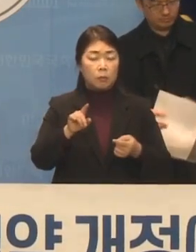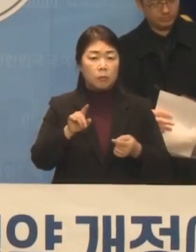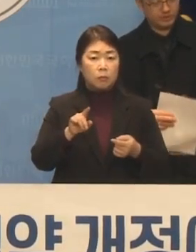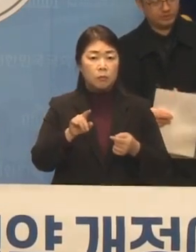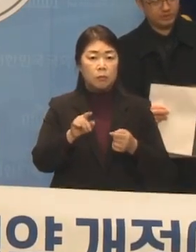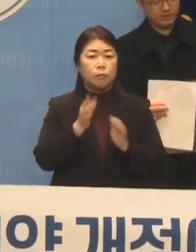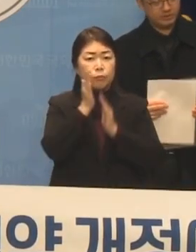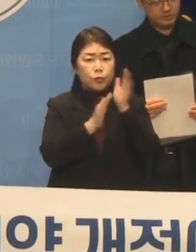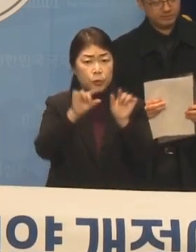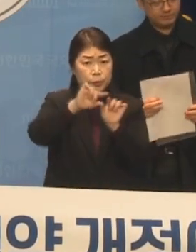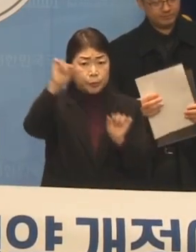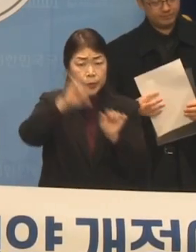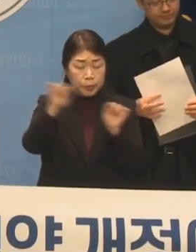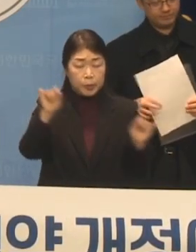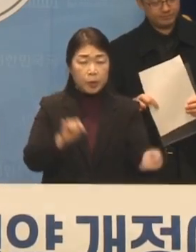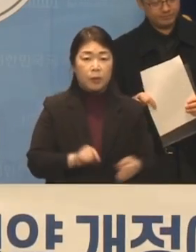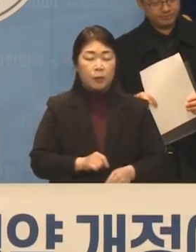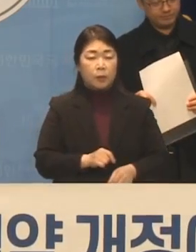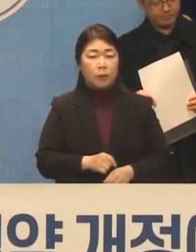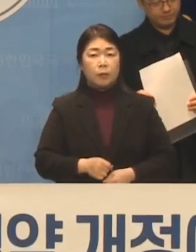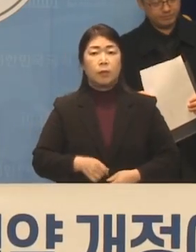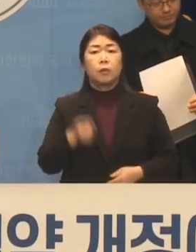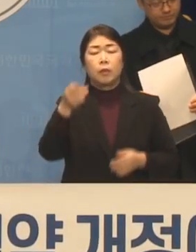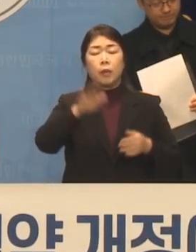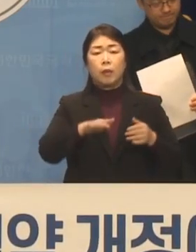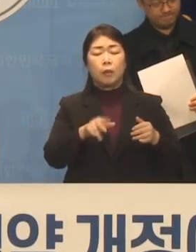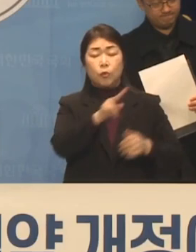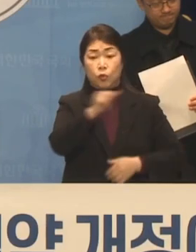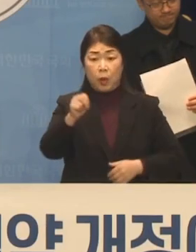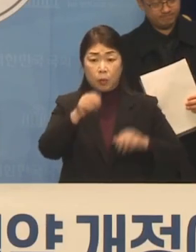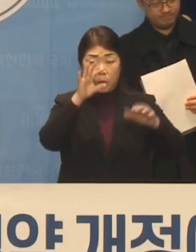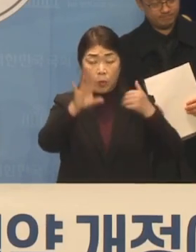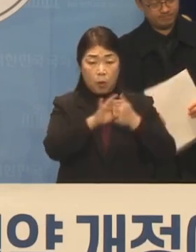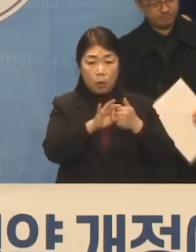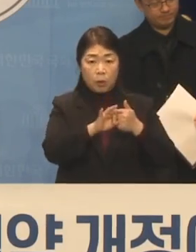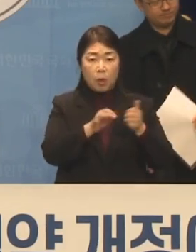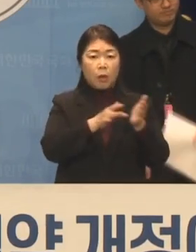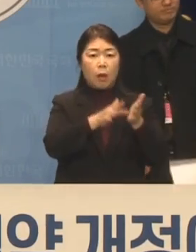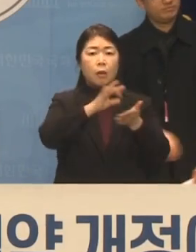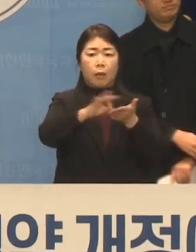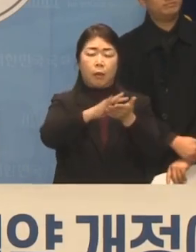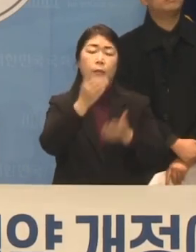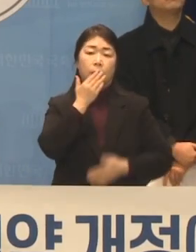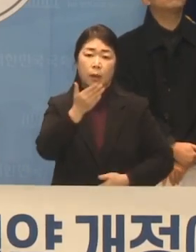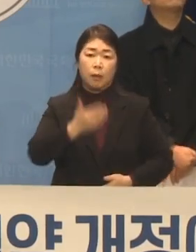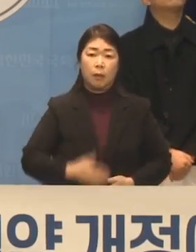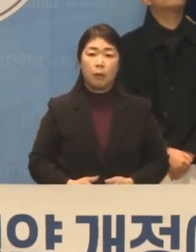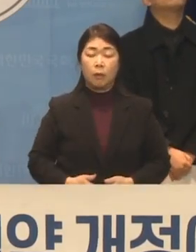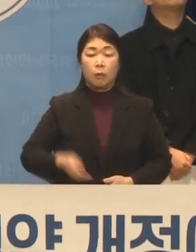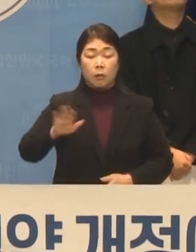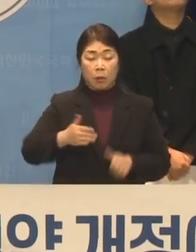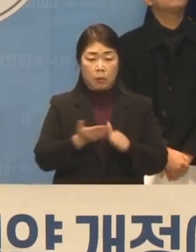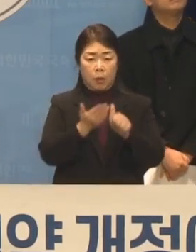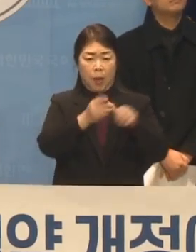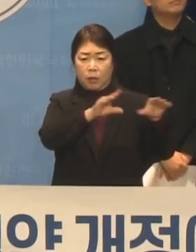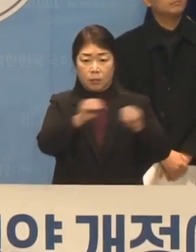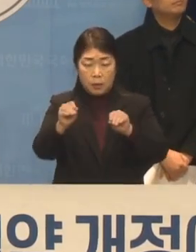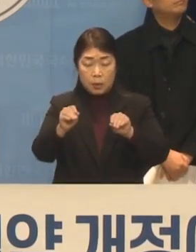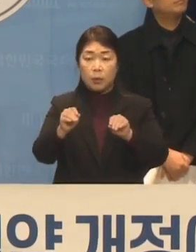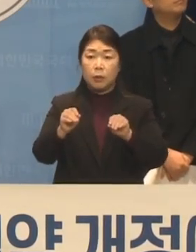중요하기 때문에 이 물질이 활용될 수 있도록 재배 금지에서 배제된 그런